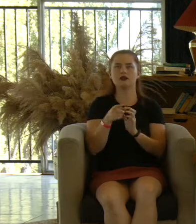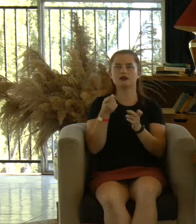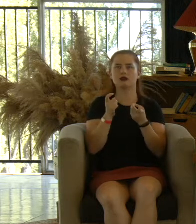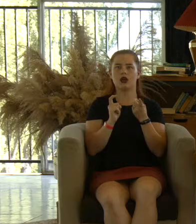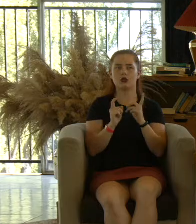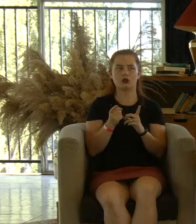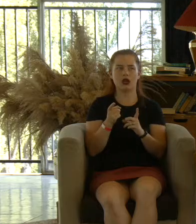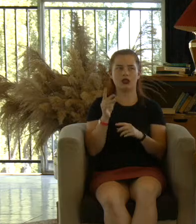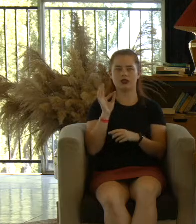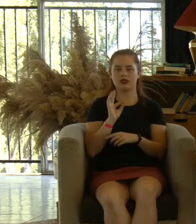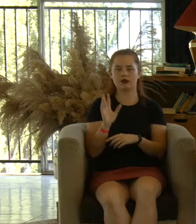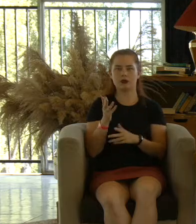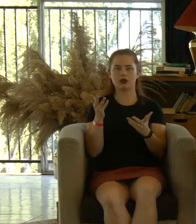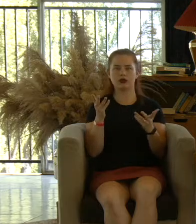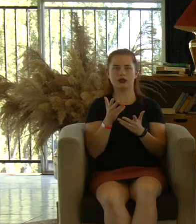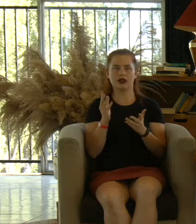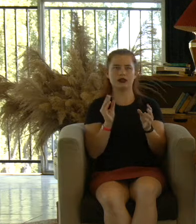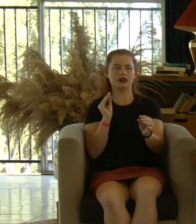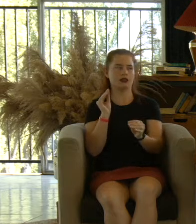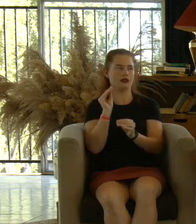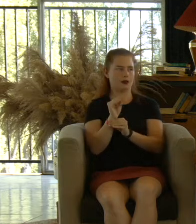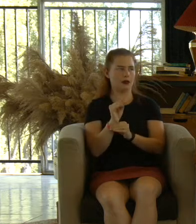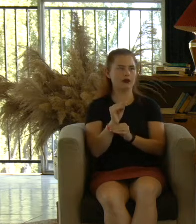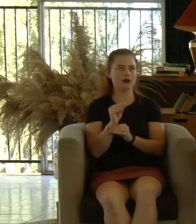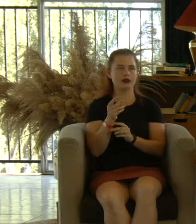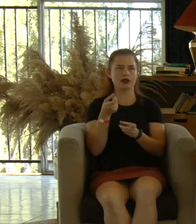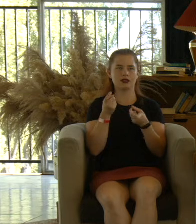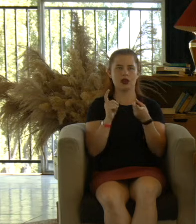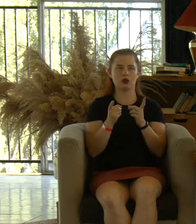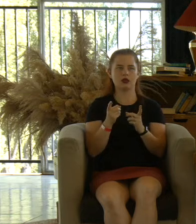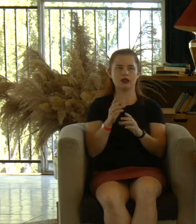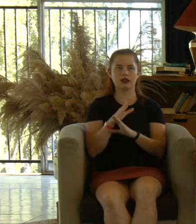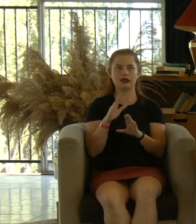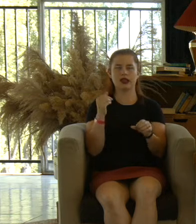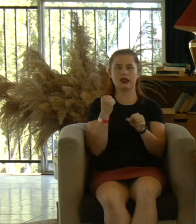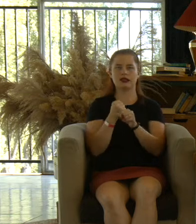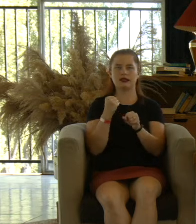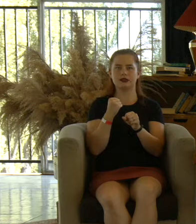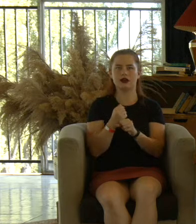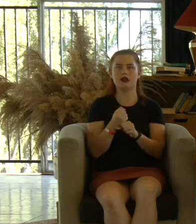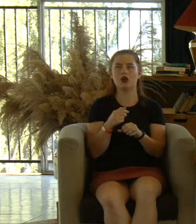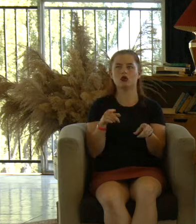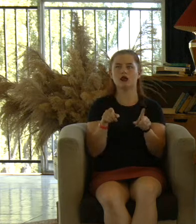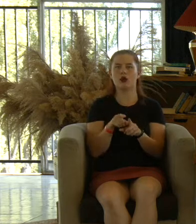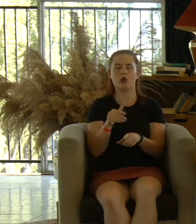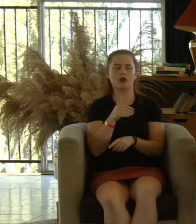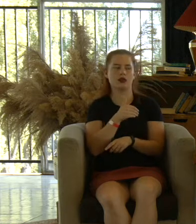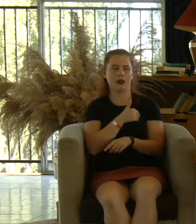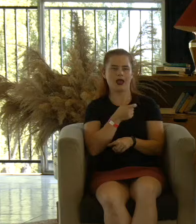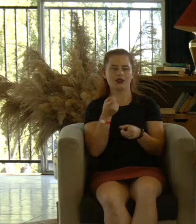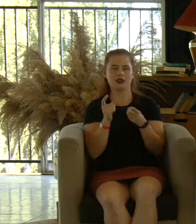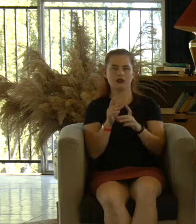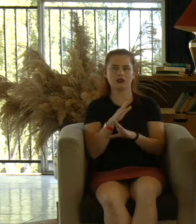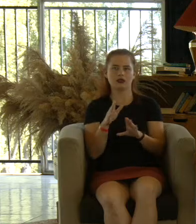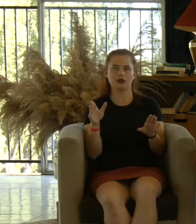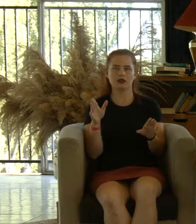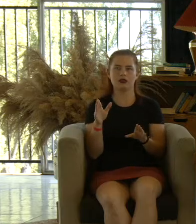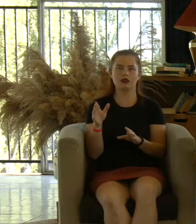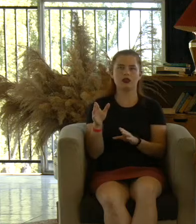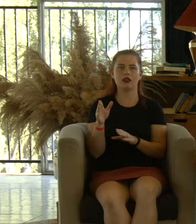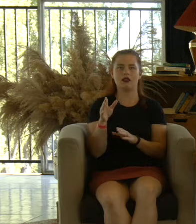Натуралисты не используют никакие добавки, натуралисты не делают контроль температур, натуралисты не фильтруют